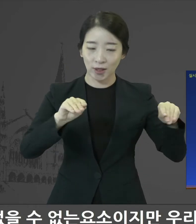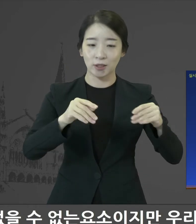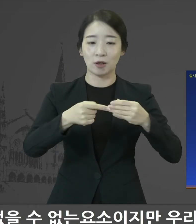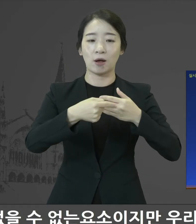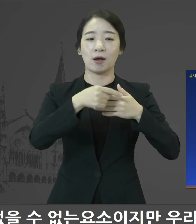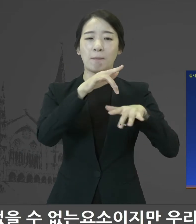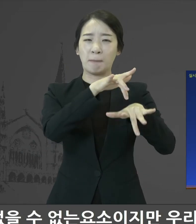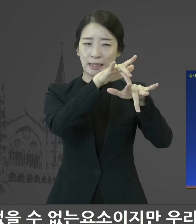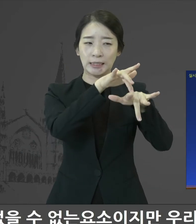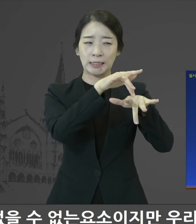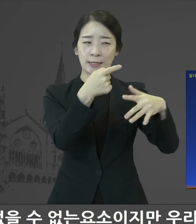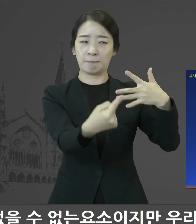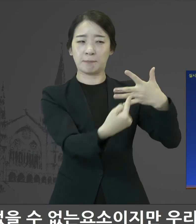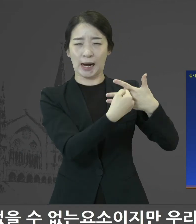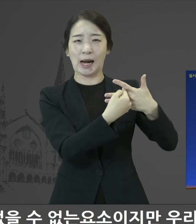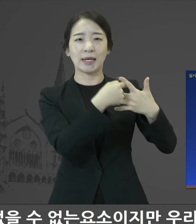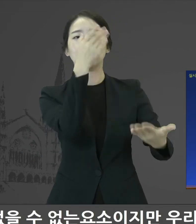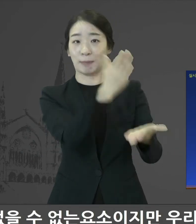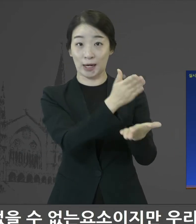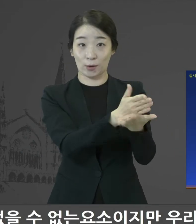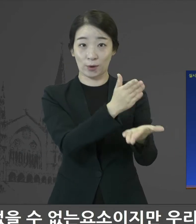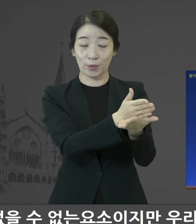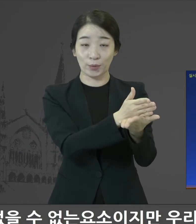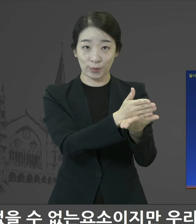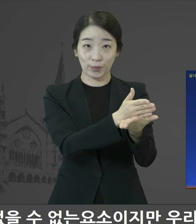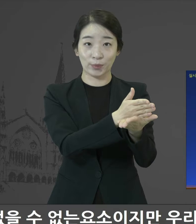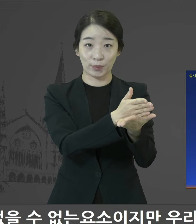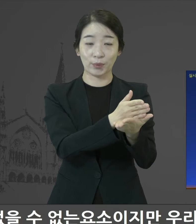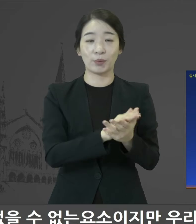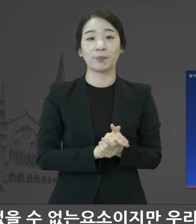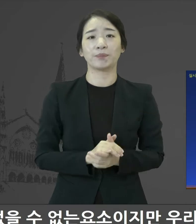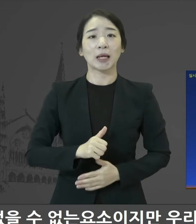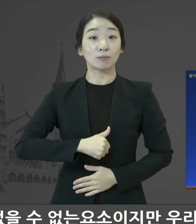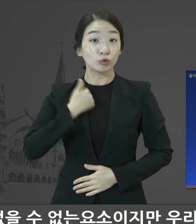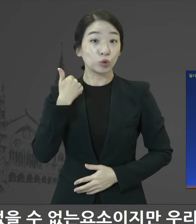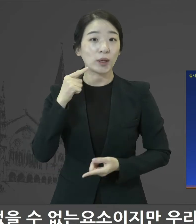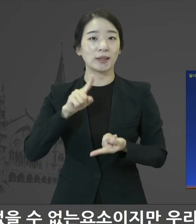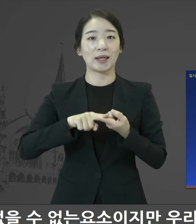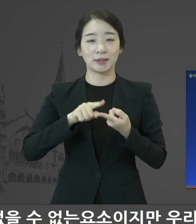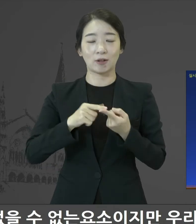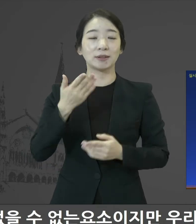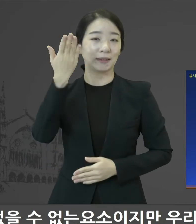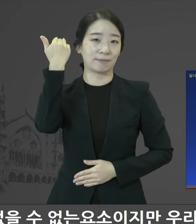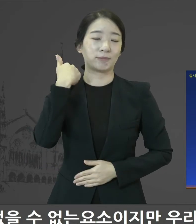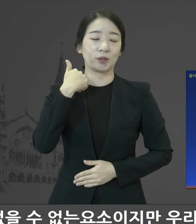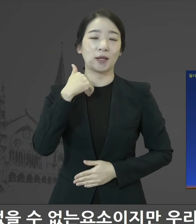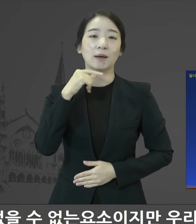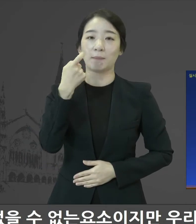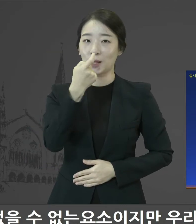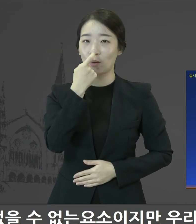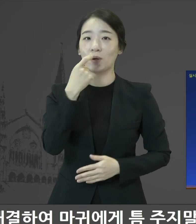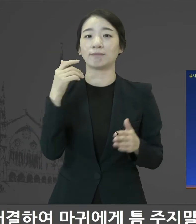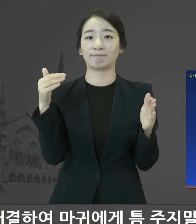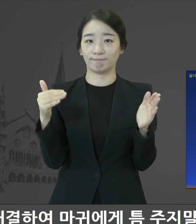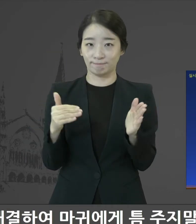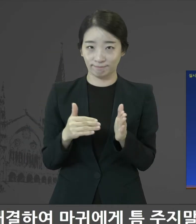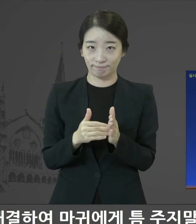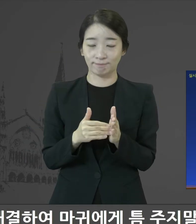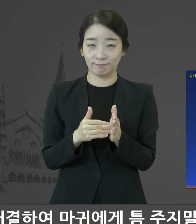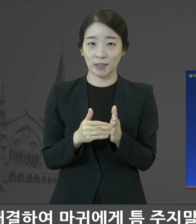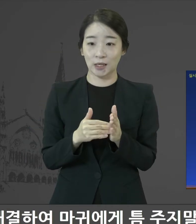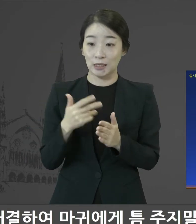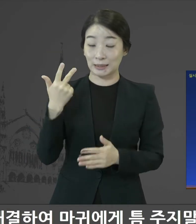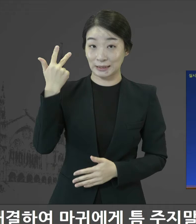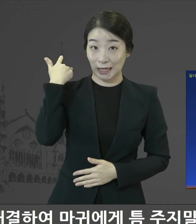주지 말아라, 이렇게 가르쳐 줬습니다. 분노의 문제를 배웠습니다. 지난주 말씀은 근원적인